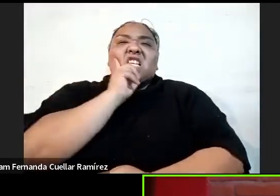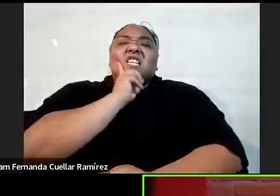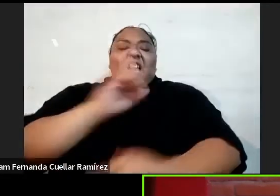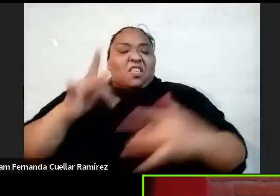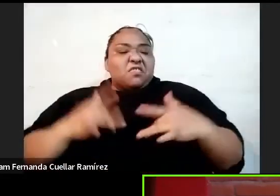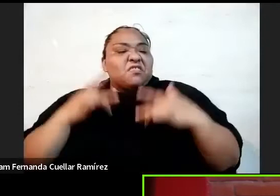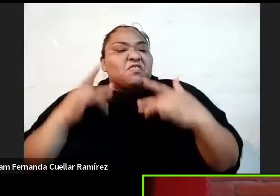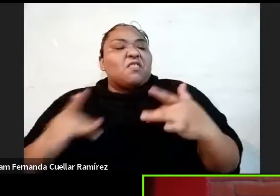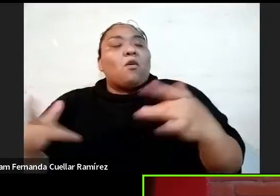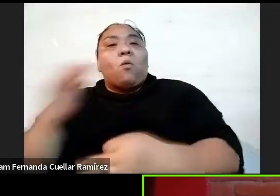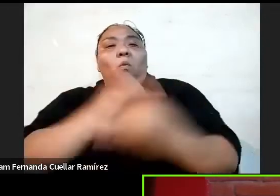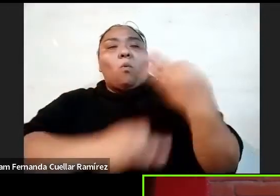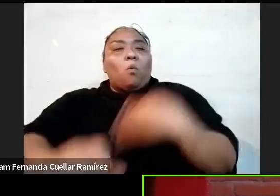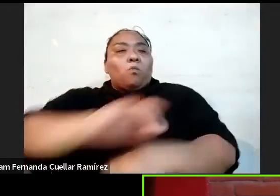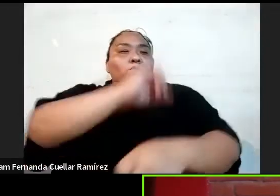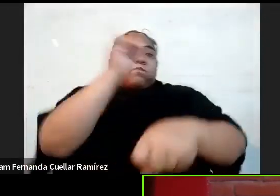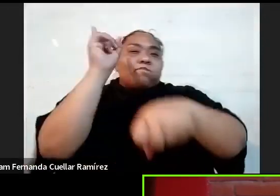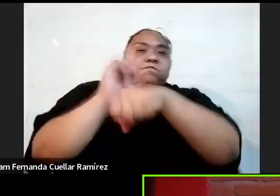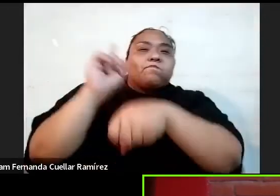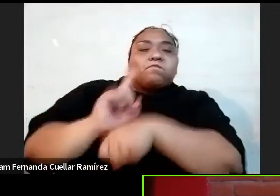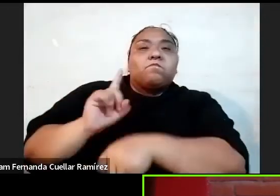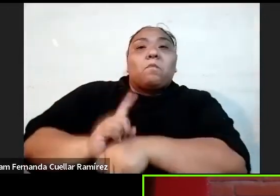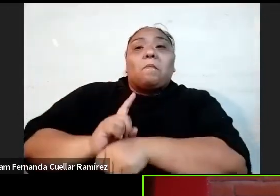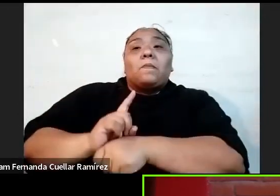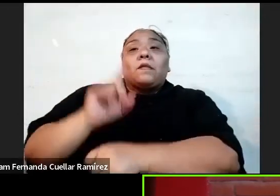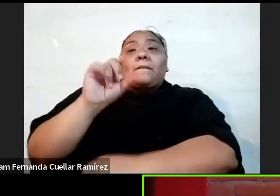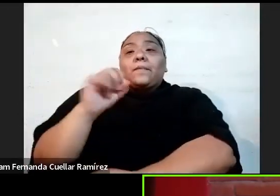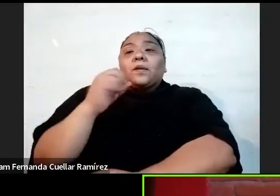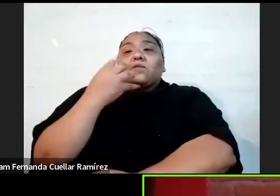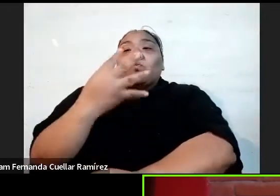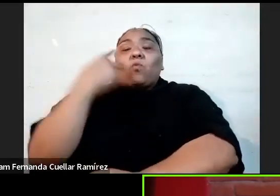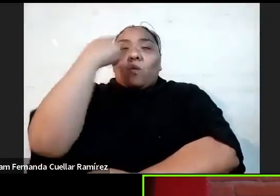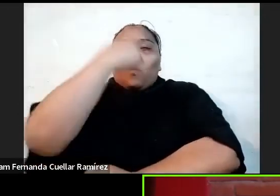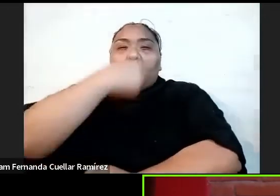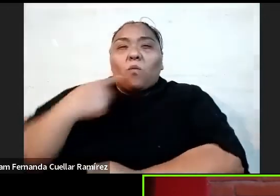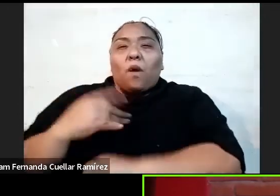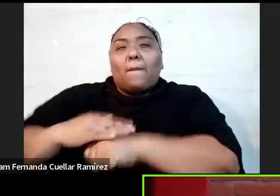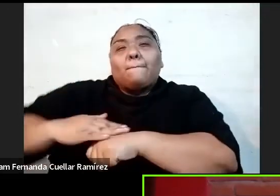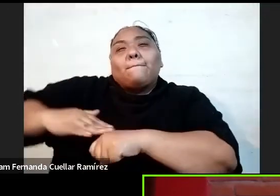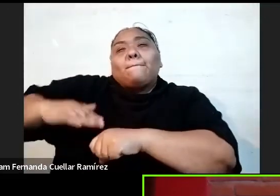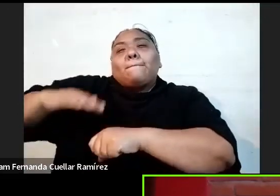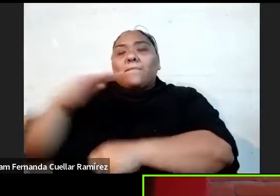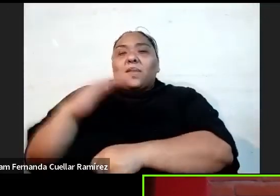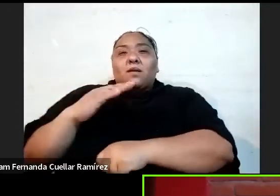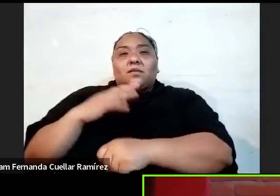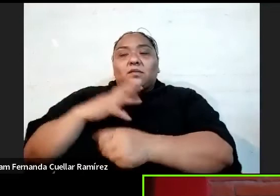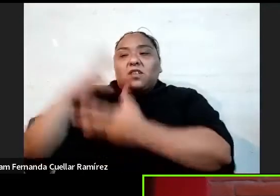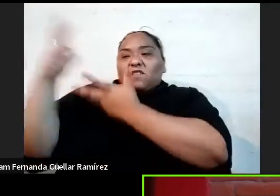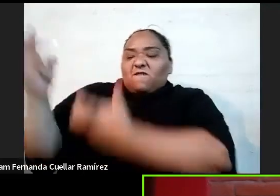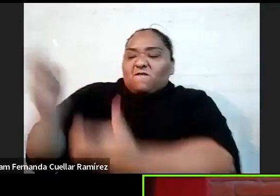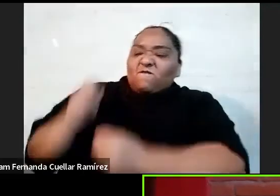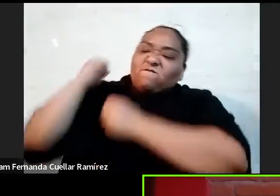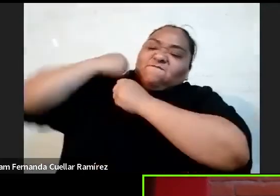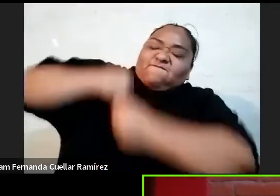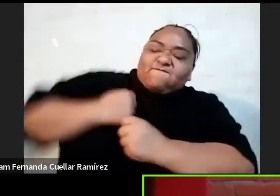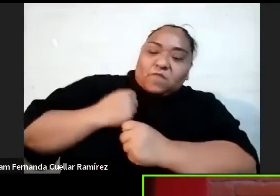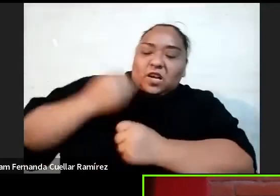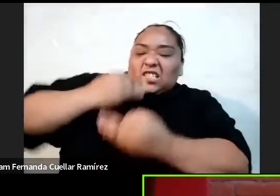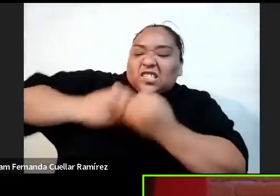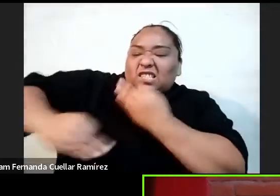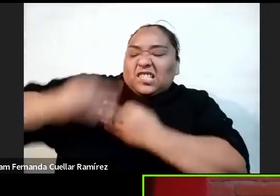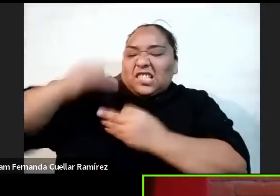día. 24 horas más de llevar cargando la pesadilla, de recordar tomar